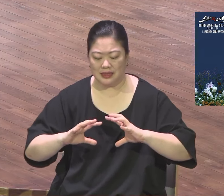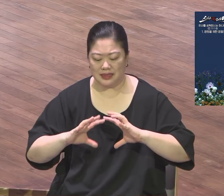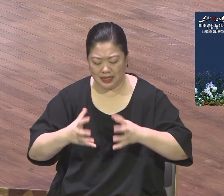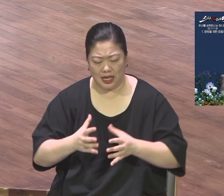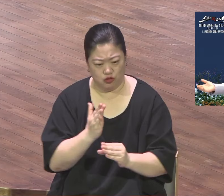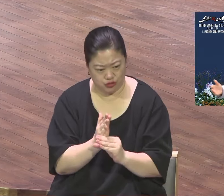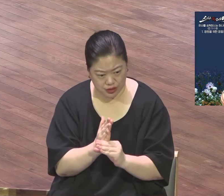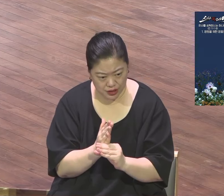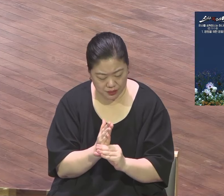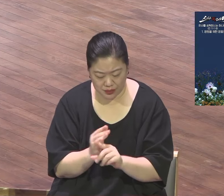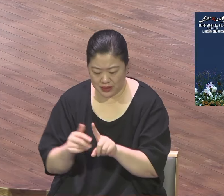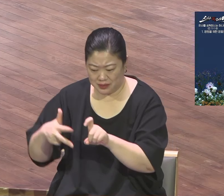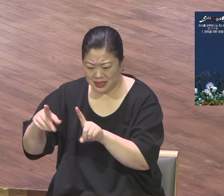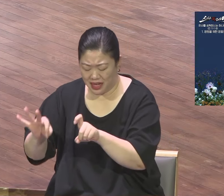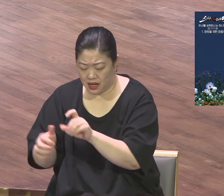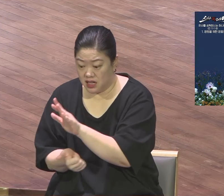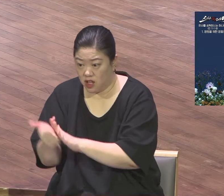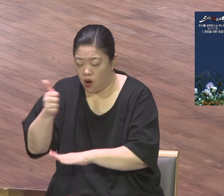삶에서 벗어나라.